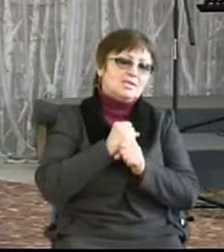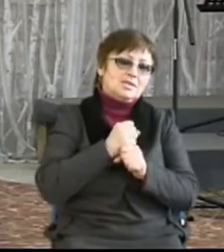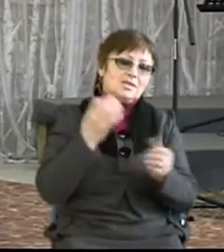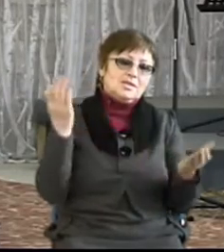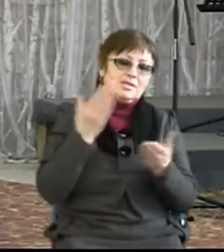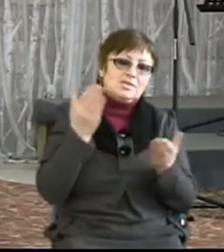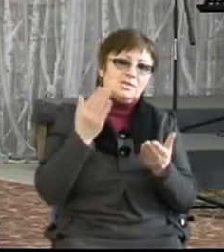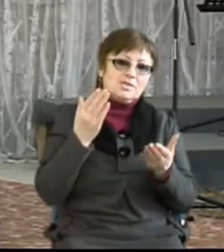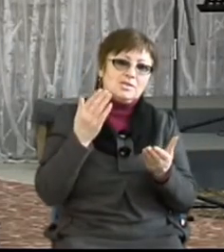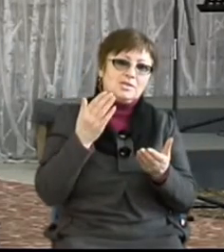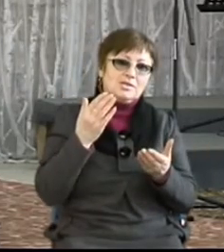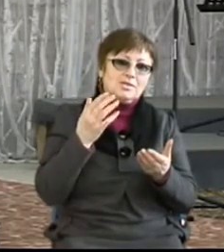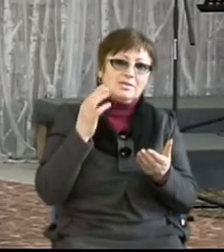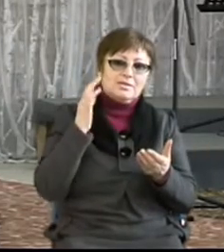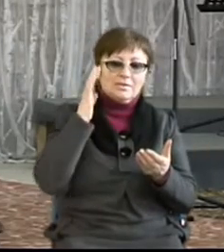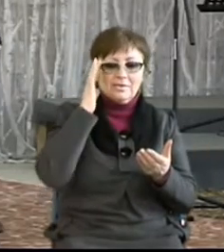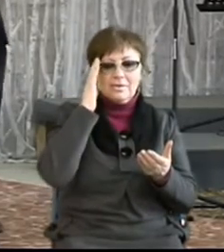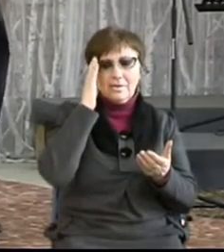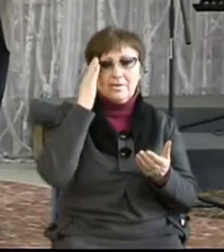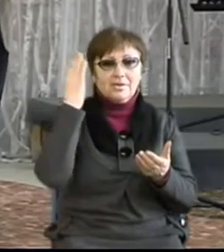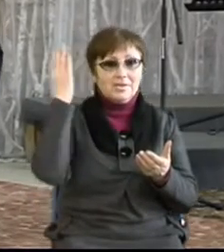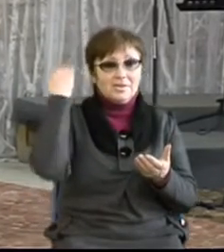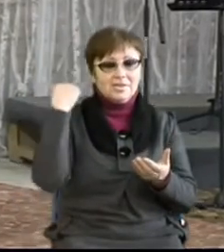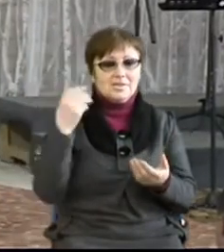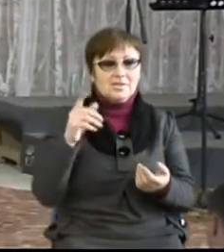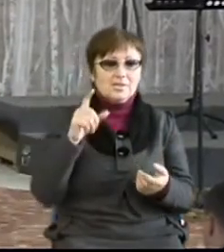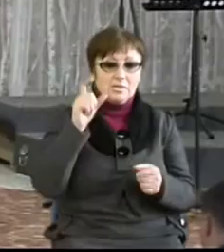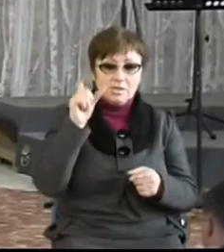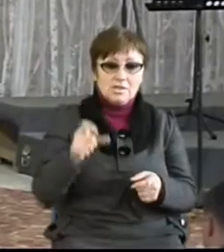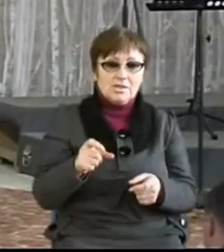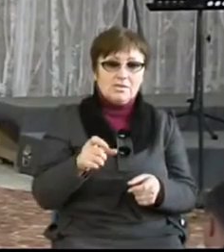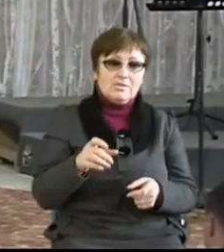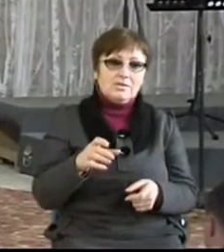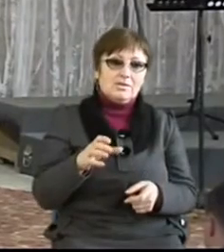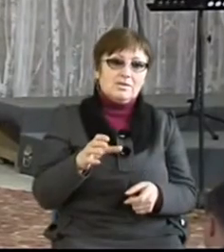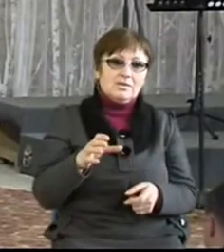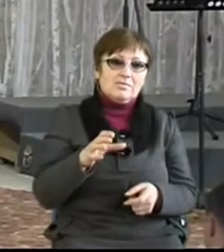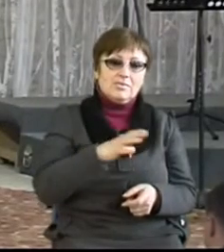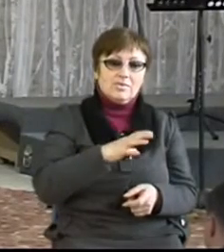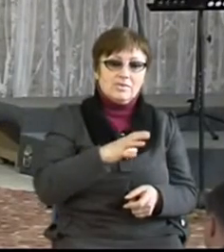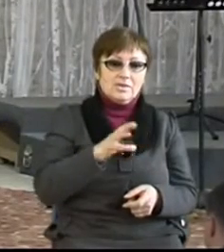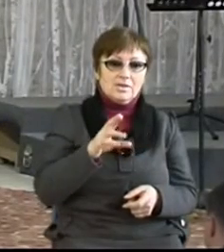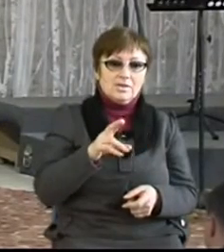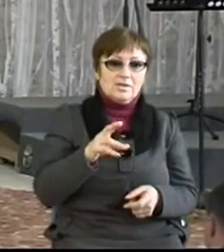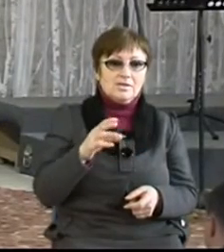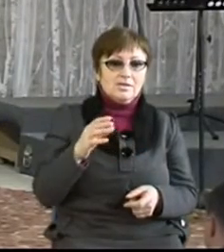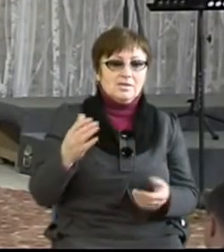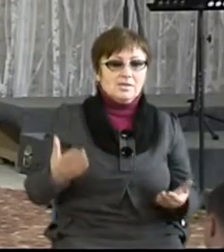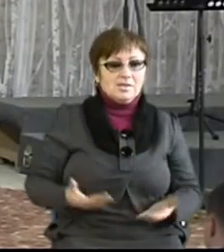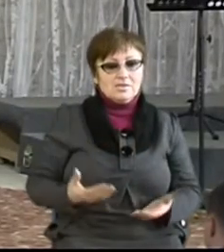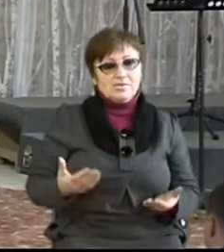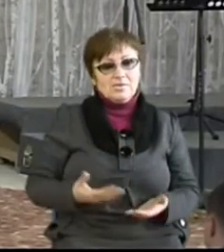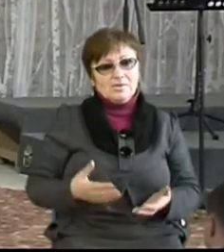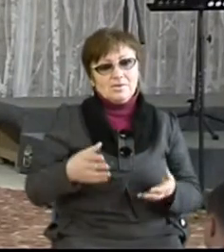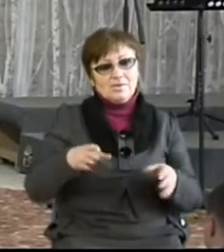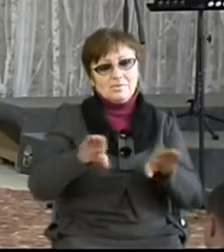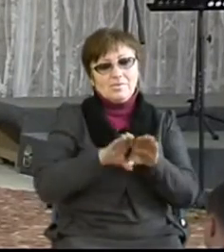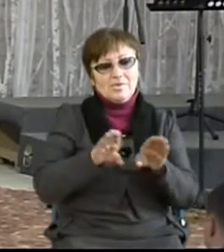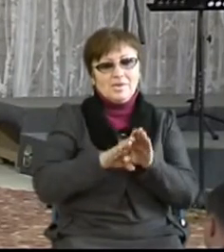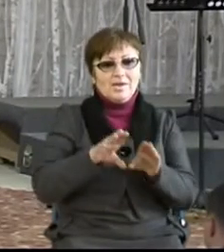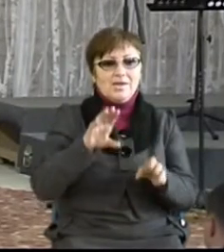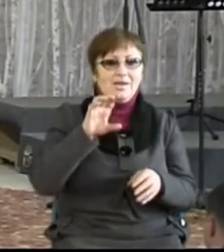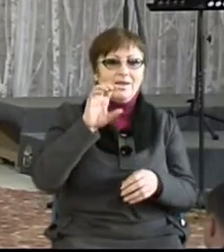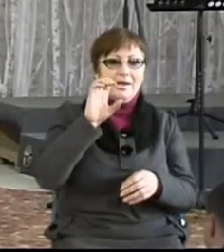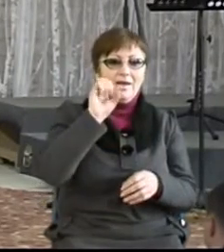читал, не помню у кого, прочитал, что человек, он порой по жизни идет, и он подобен тому, скажем так,